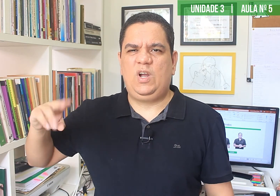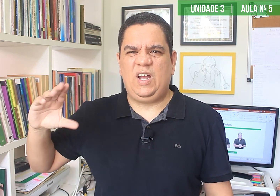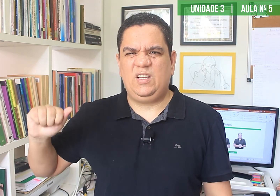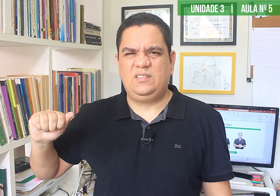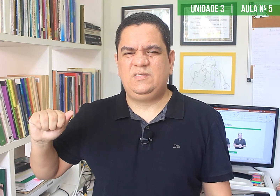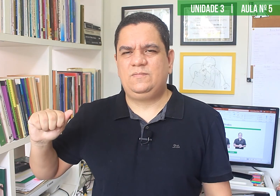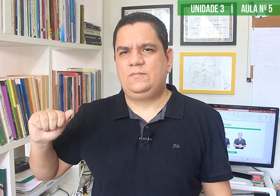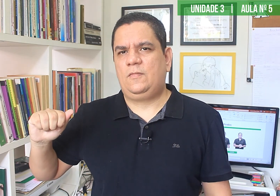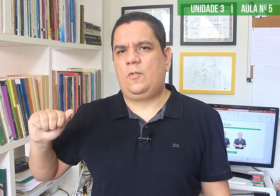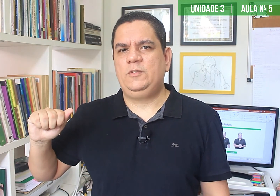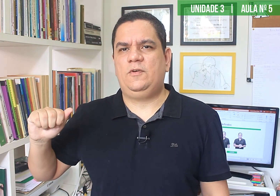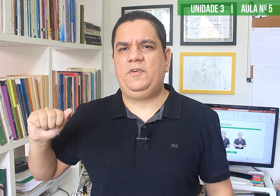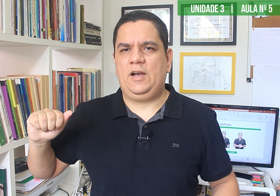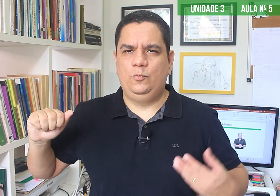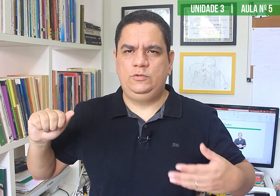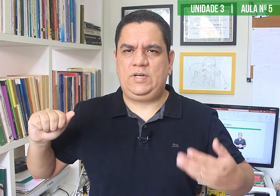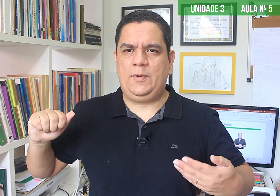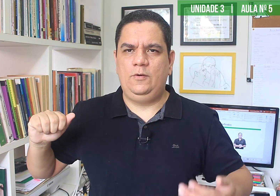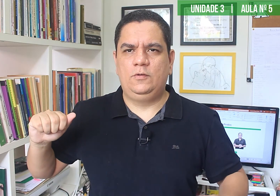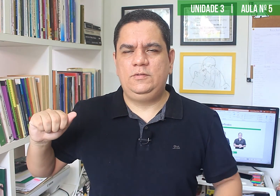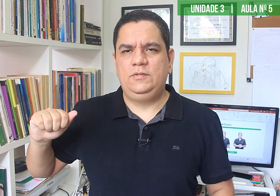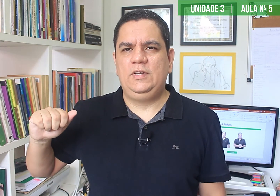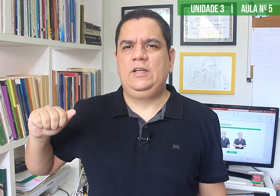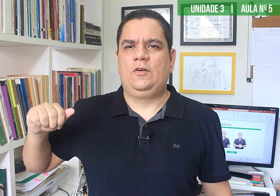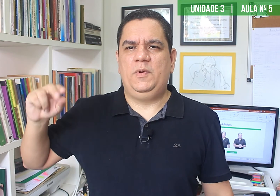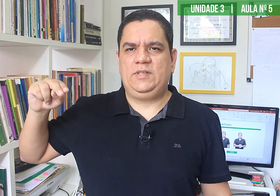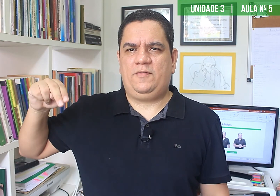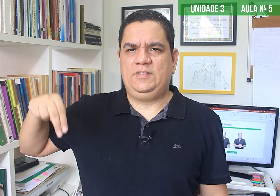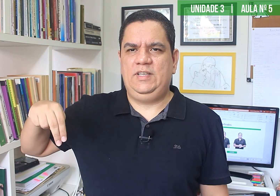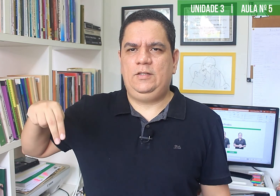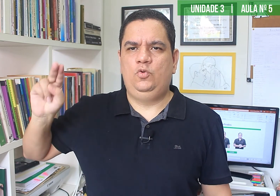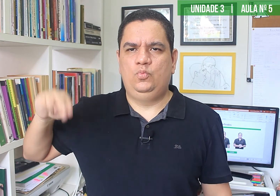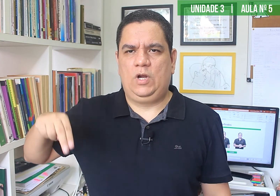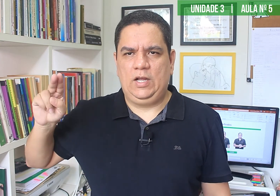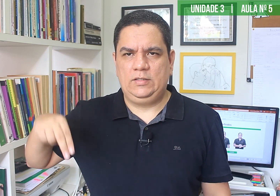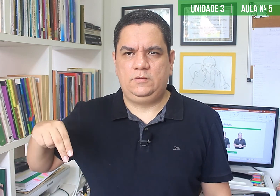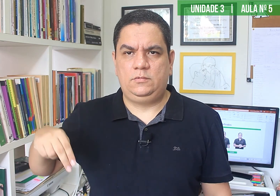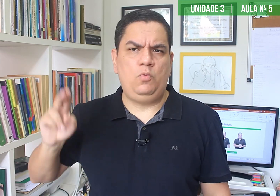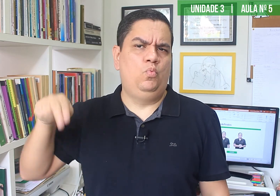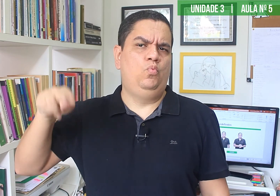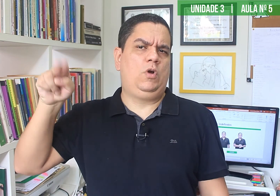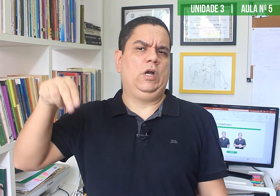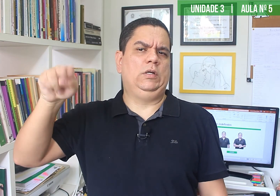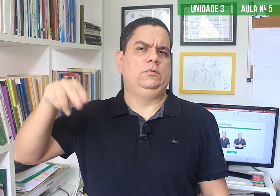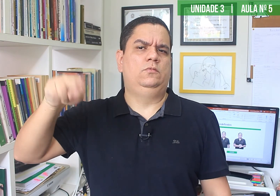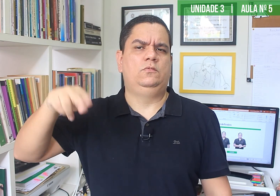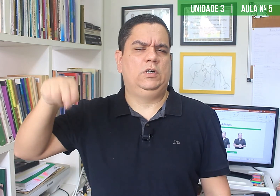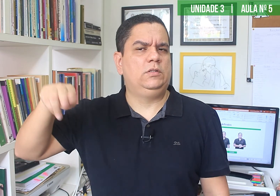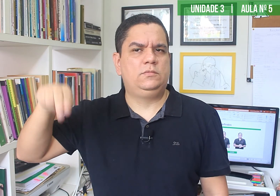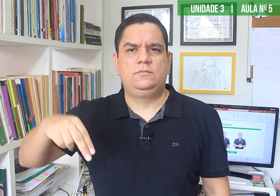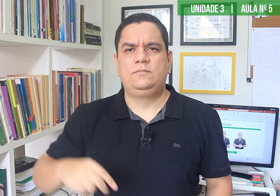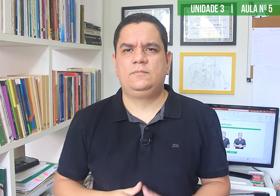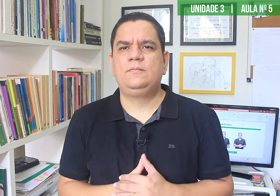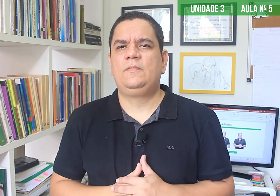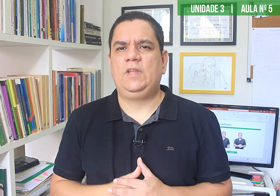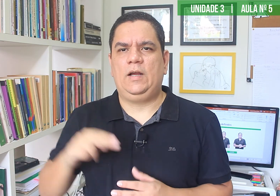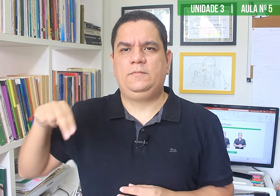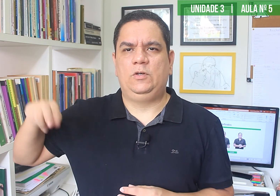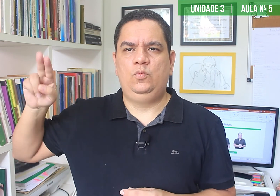nunca, começou a ficar muito trabalhoso, começaram a fazer nunca. Então, nunca, nunca. Tá? Então,